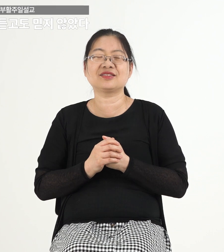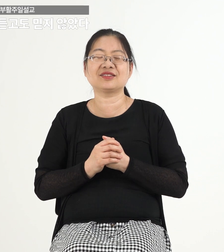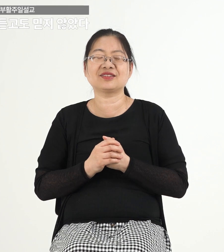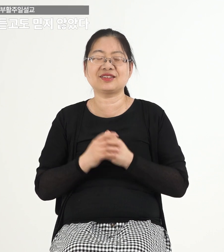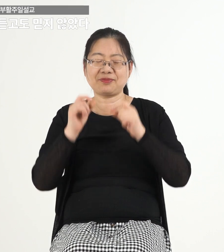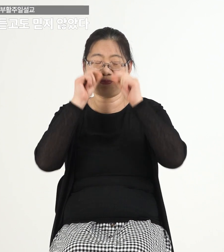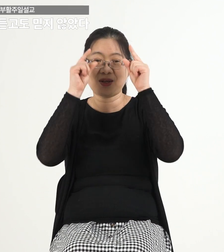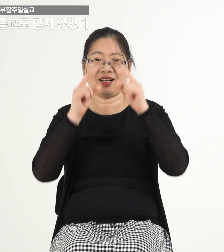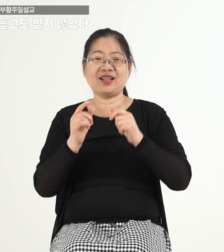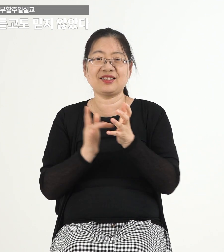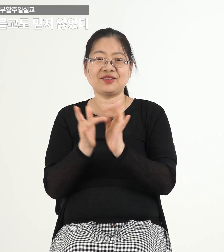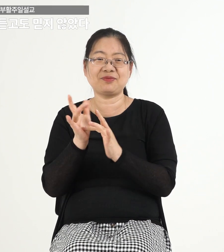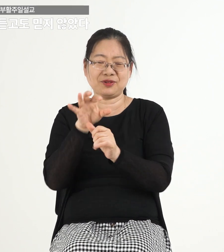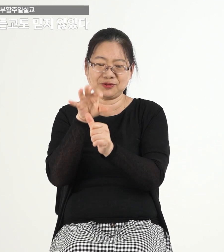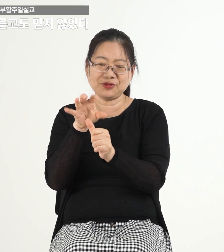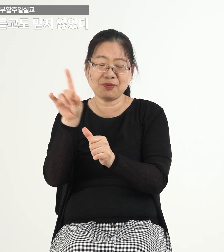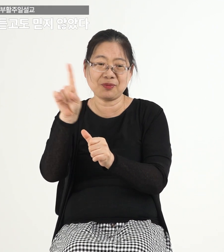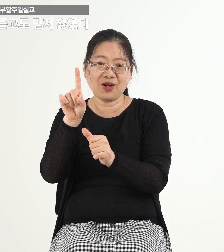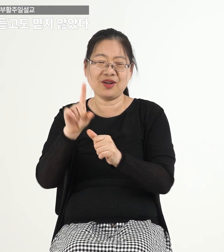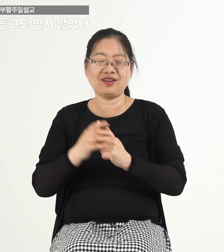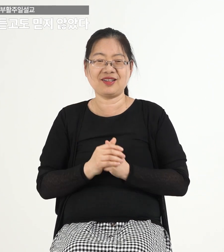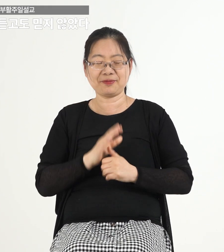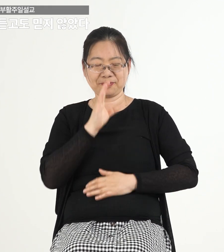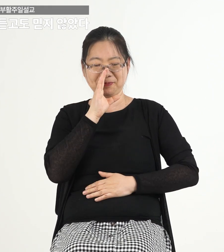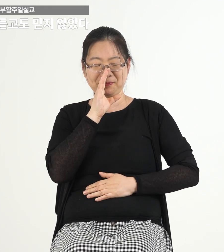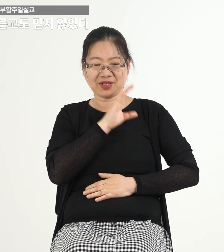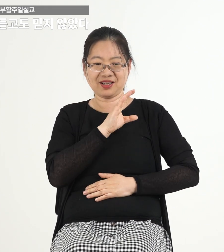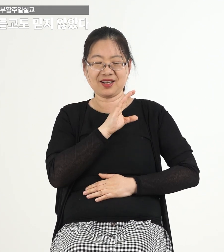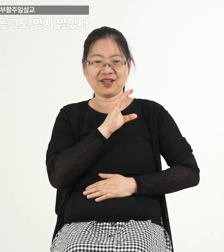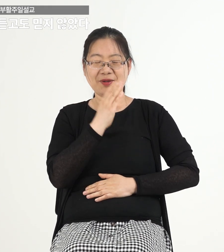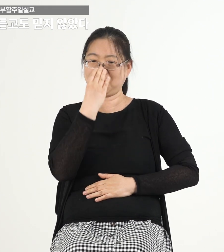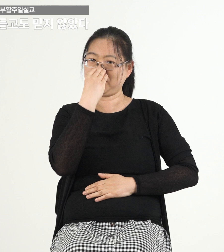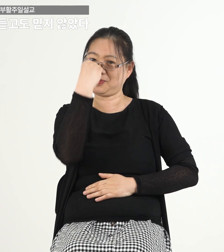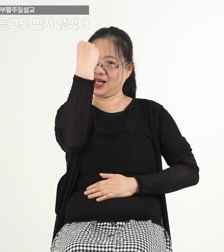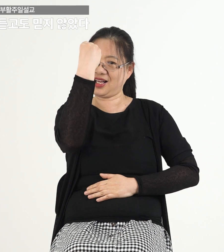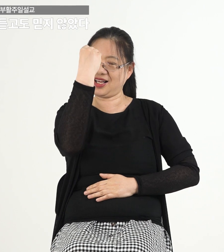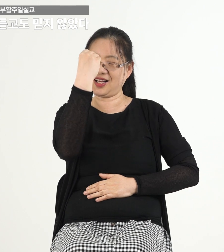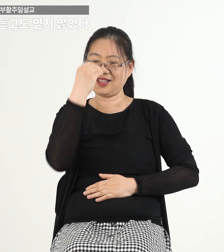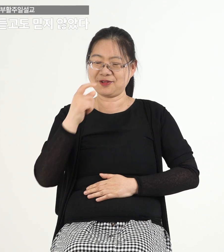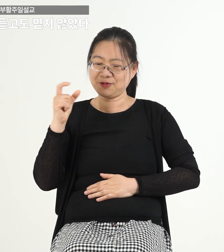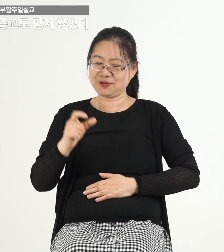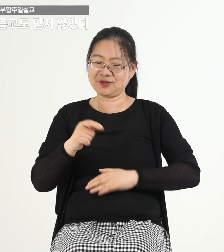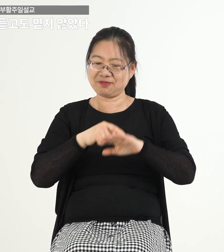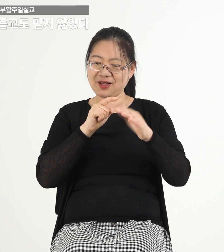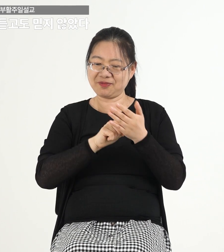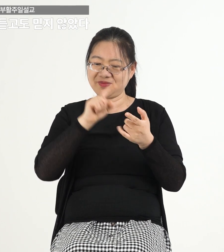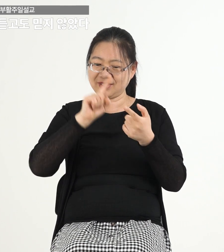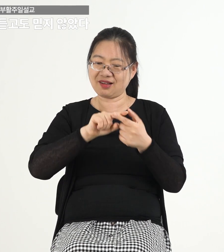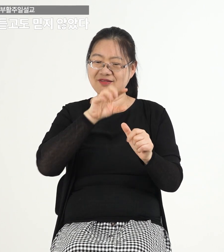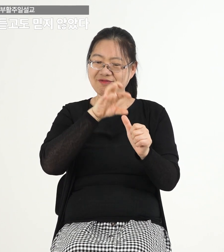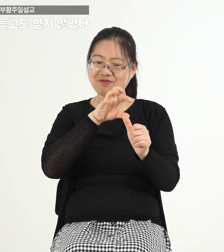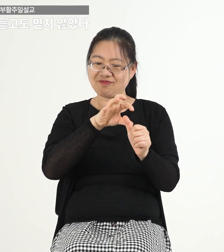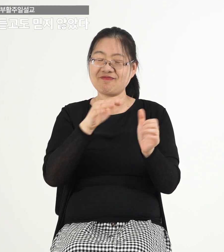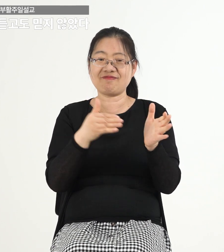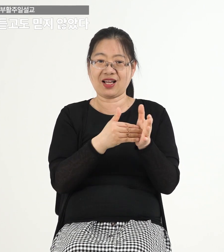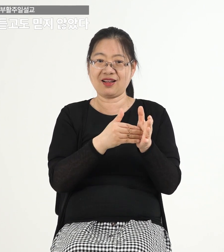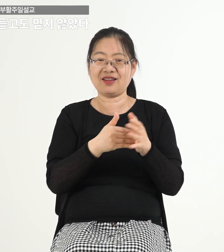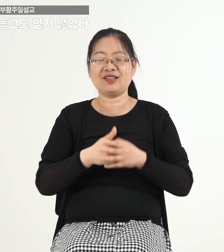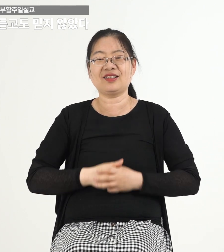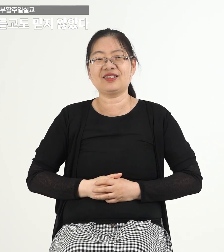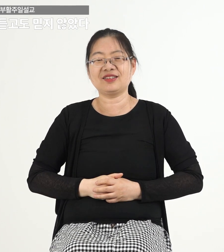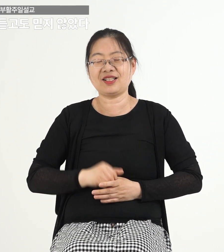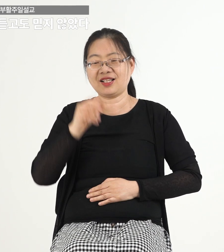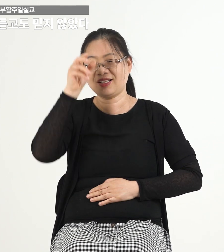예수님이 뭘 꾸짖었다고요? 완악하고 교만하고 굳은 마음을 꾸짖었어요. 그 말은